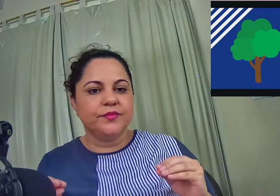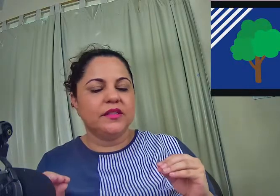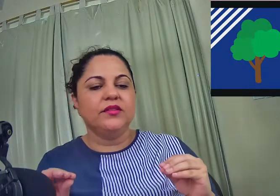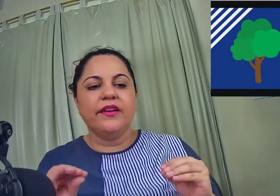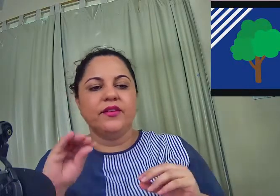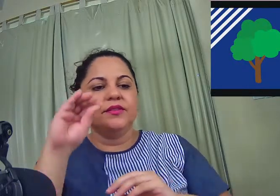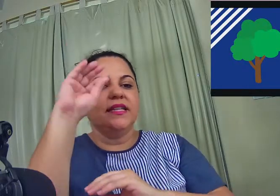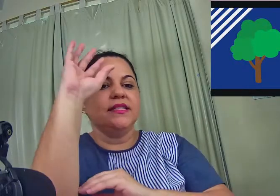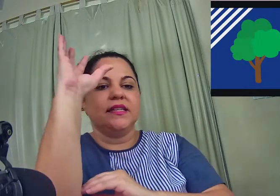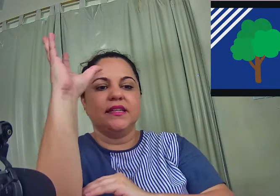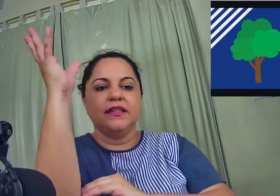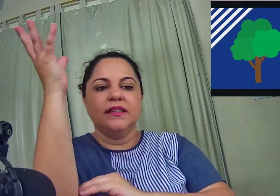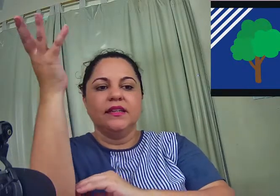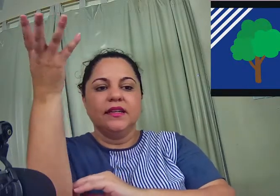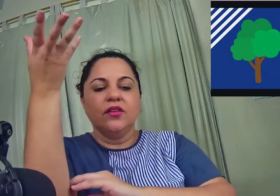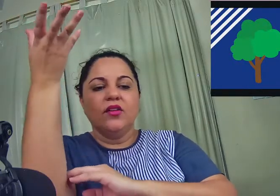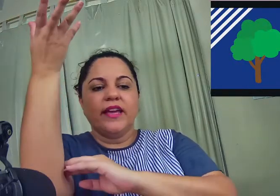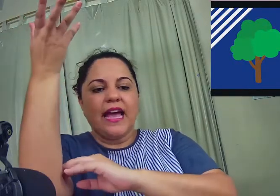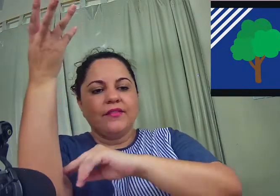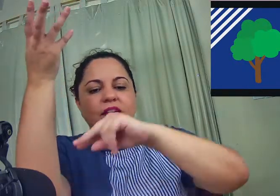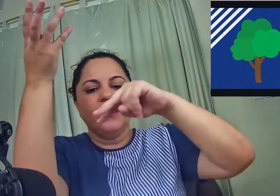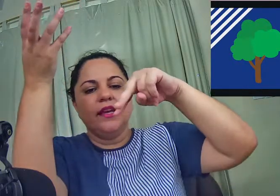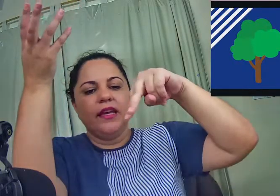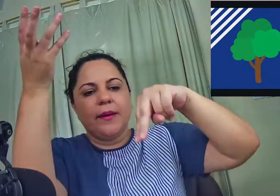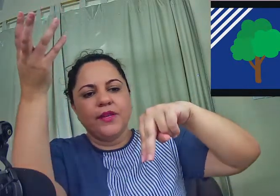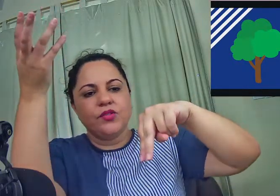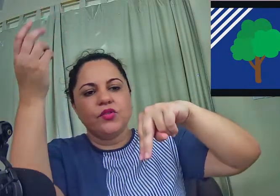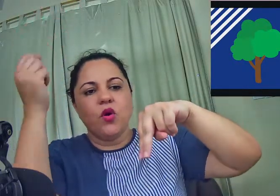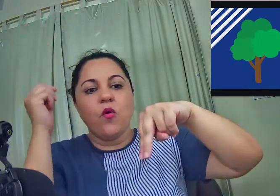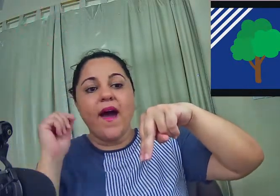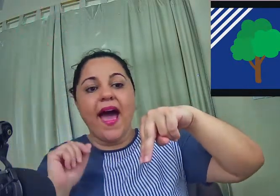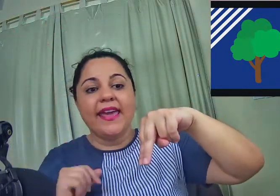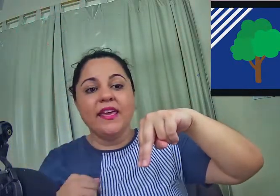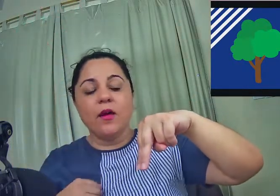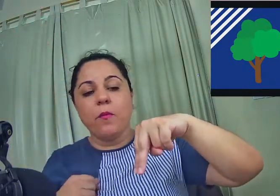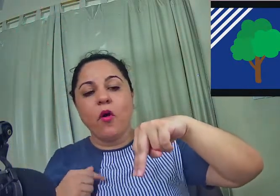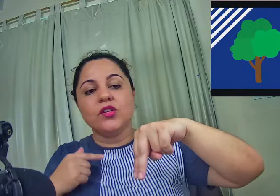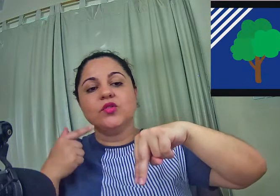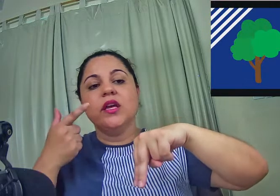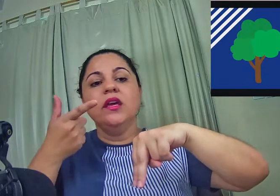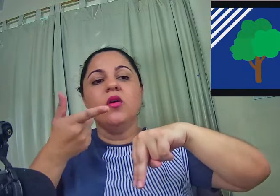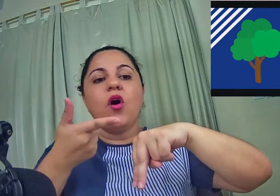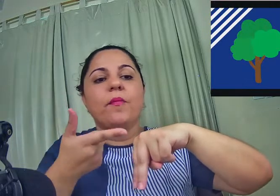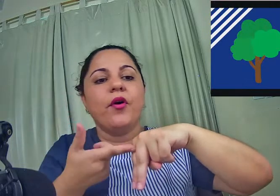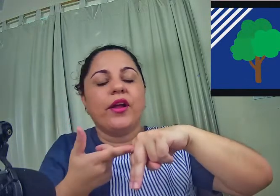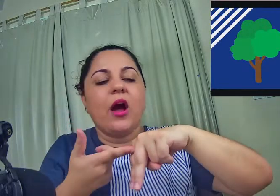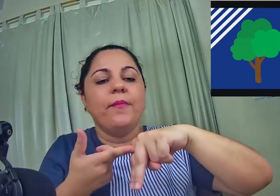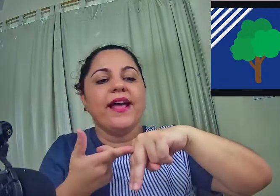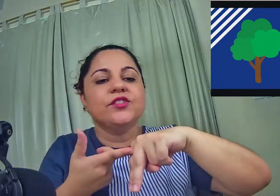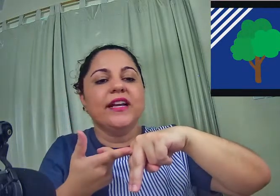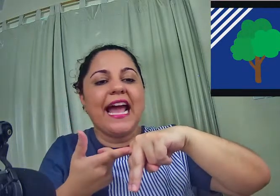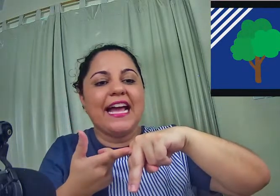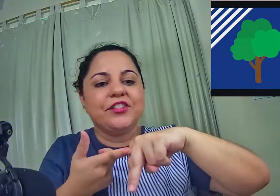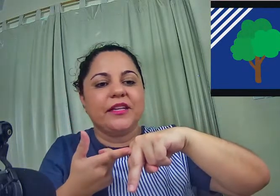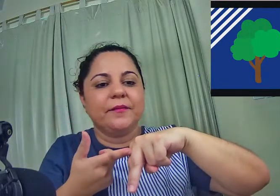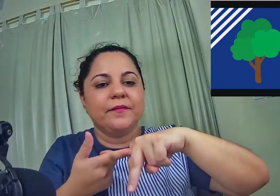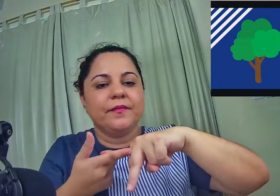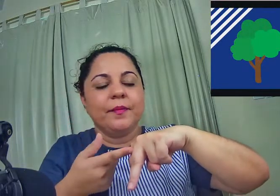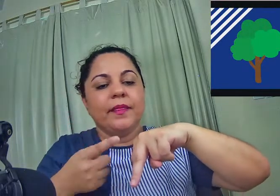deve acontecer. Eu coloquei a árvore aqui, a pessoa, aí eu posso incorporar o personagem. O que